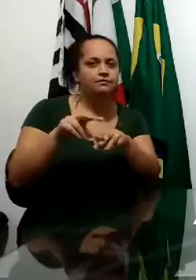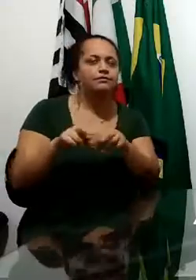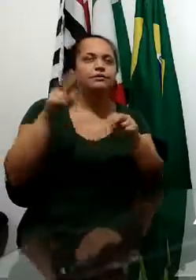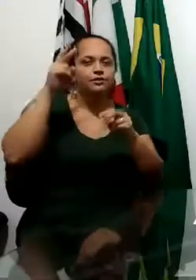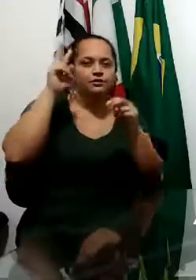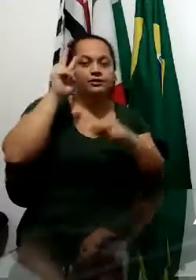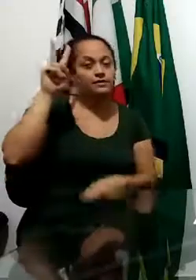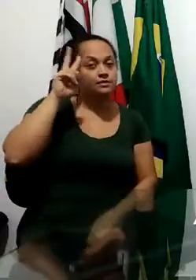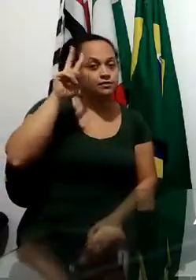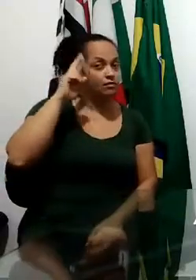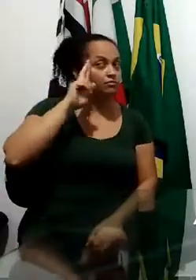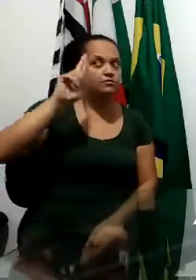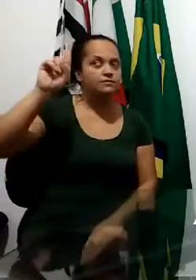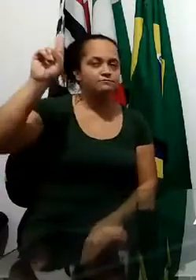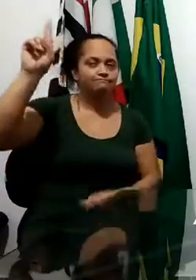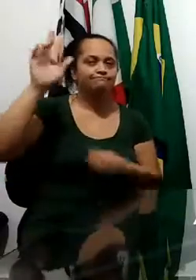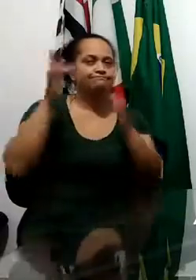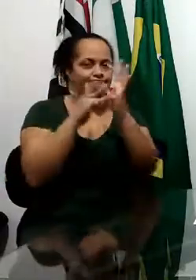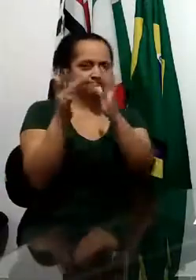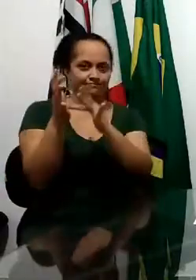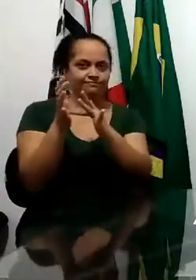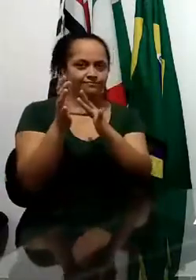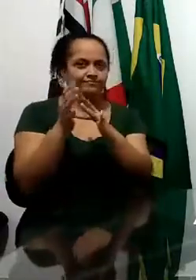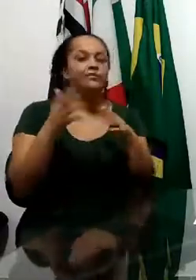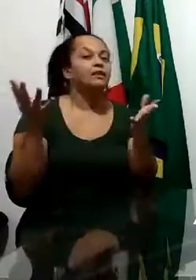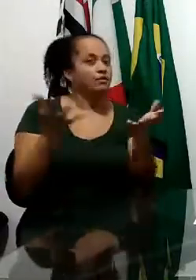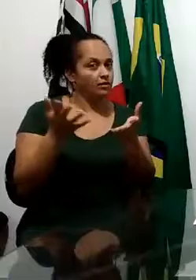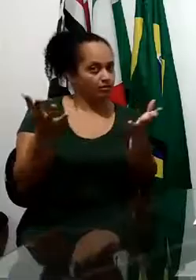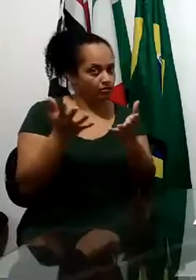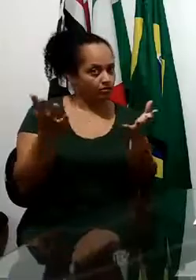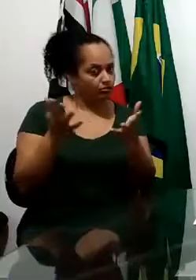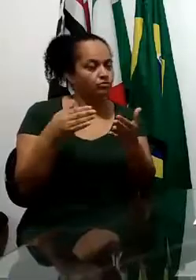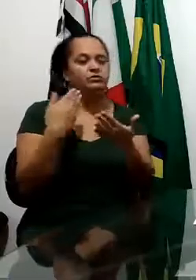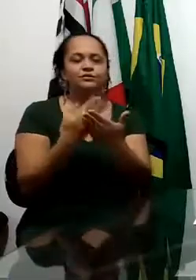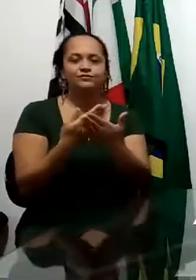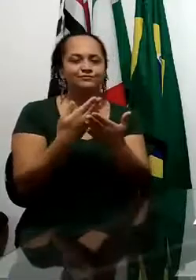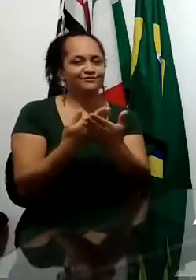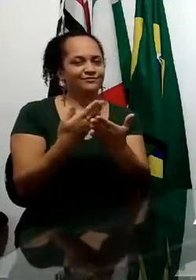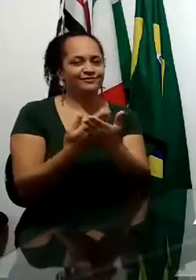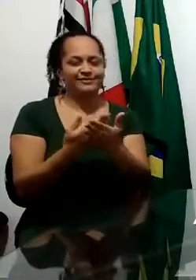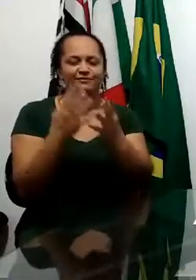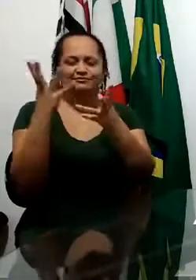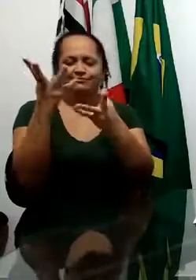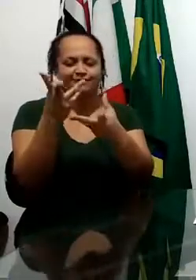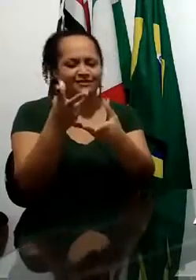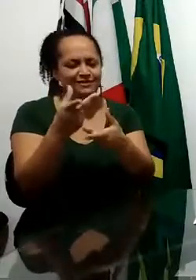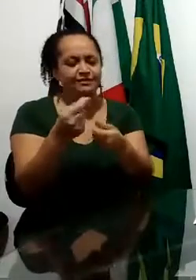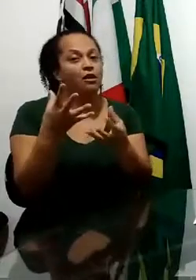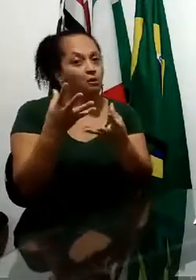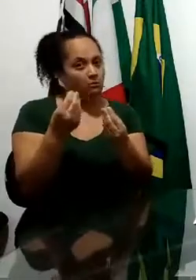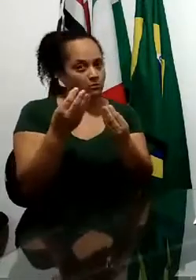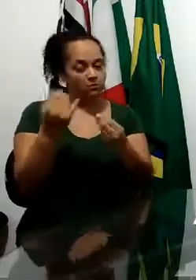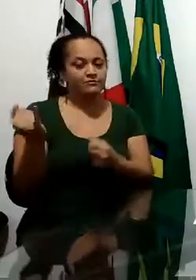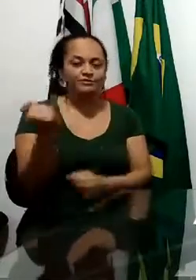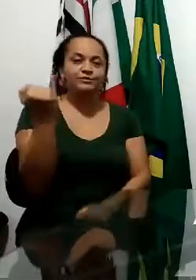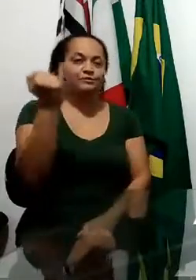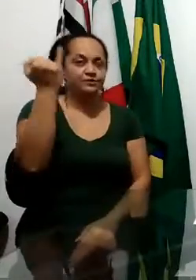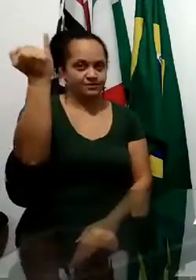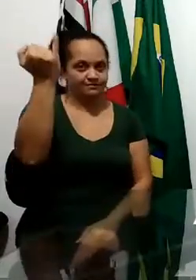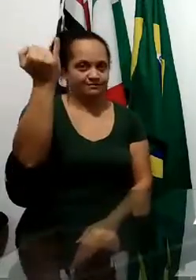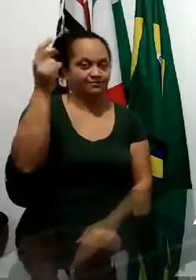do Senhor Jesus, né? E hoje nós vamos estudar uma parábola maravilhosa, muito importante, que é